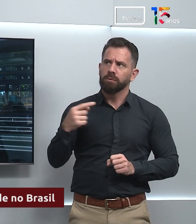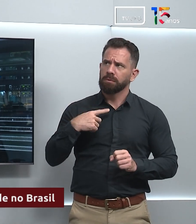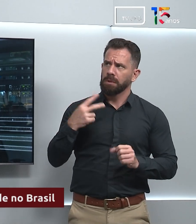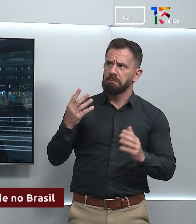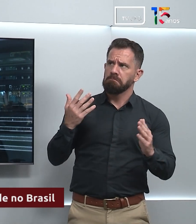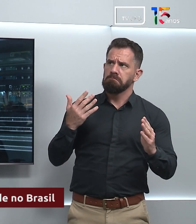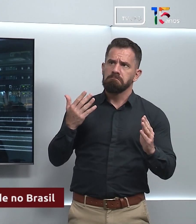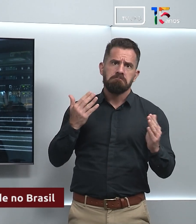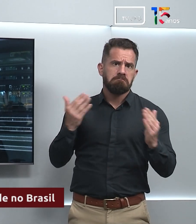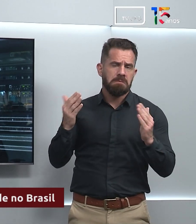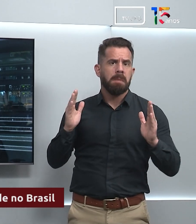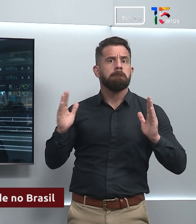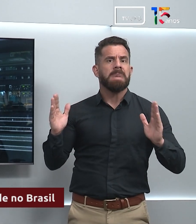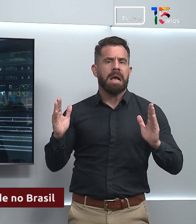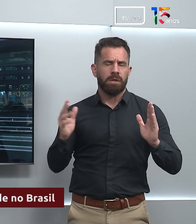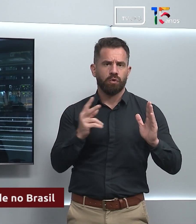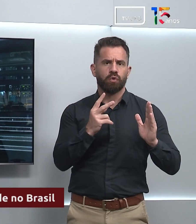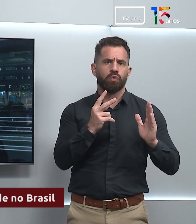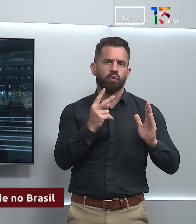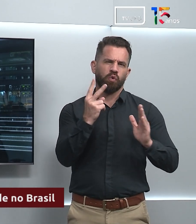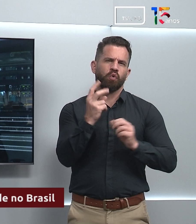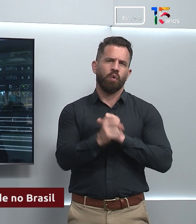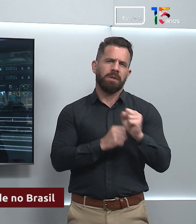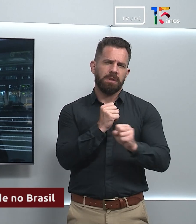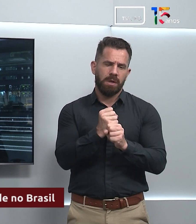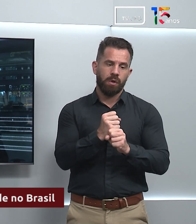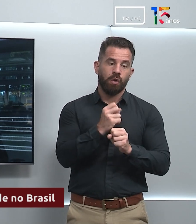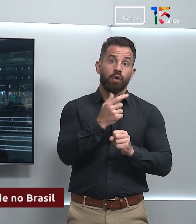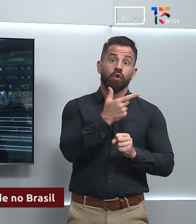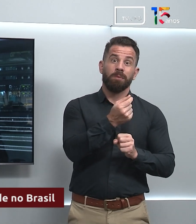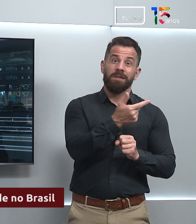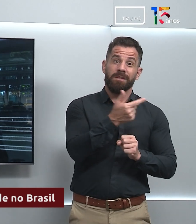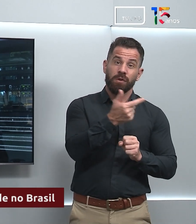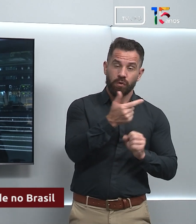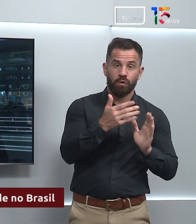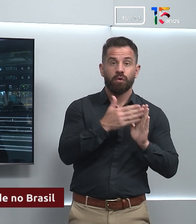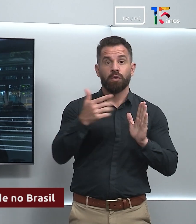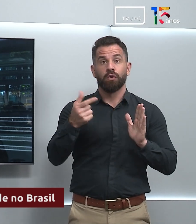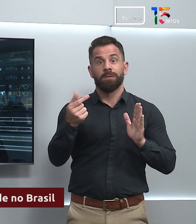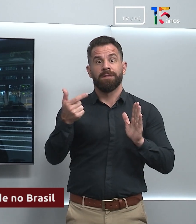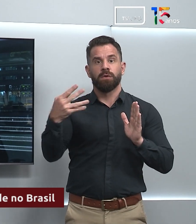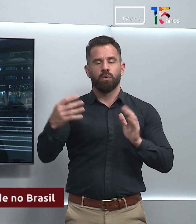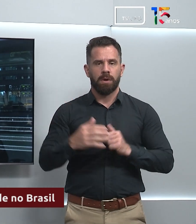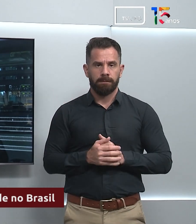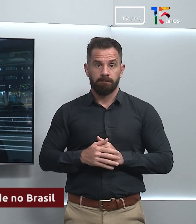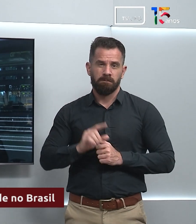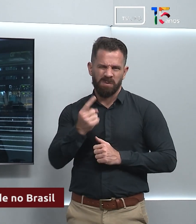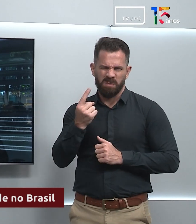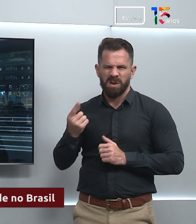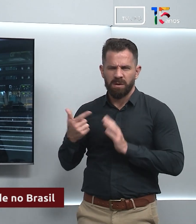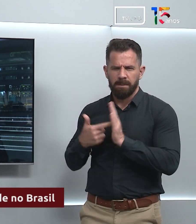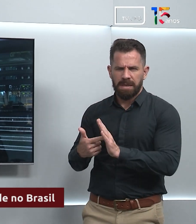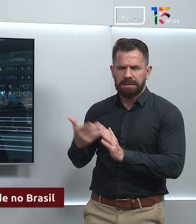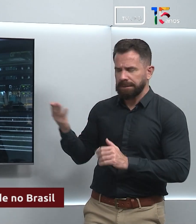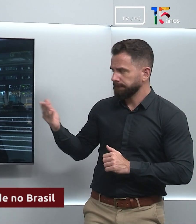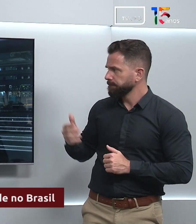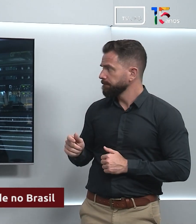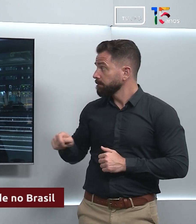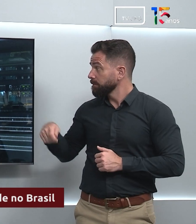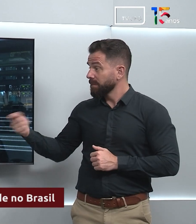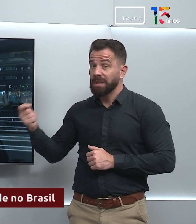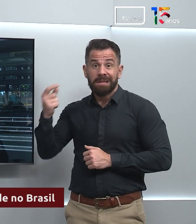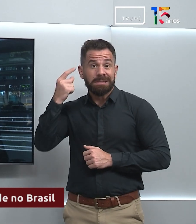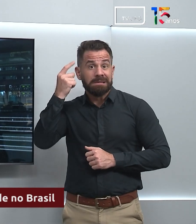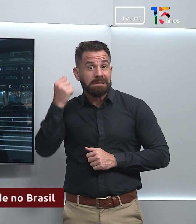anos, entre 2022 e 2024. Mas antes de dar mais detalhes, eu vou me apresentar. Eu sou Sara Borges, uma